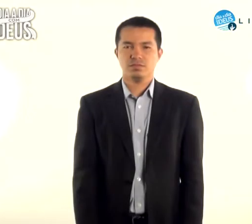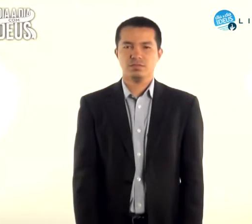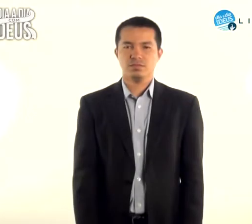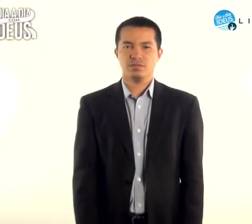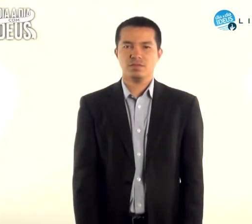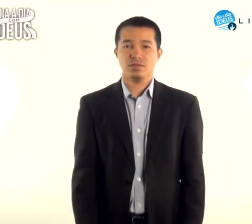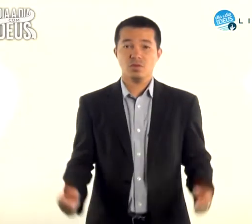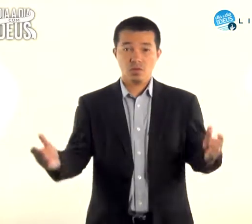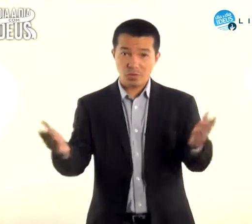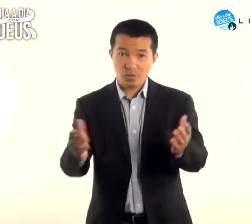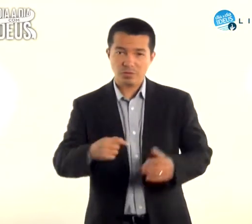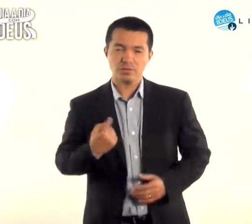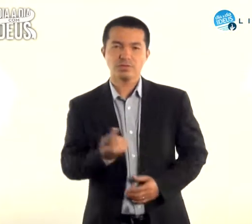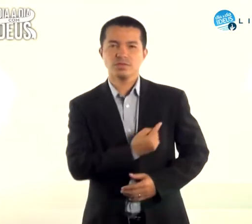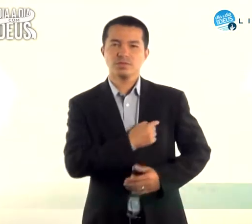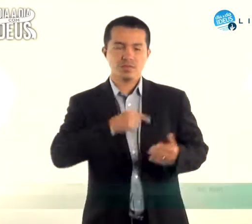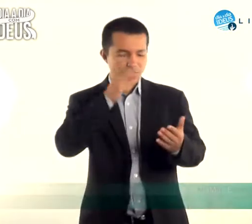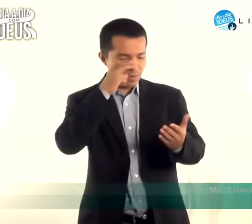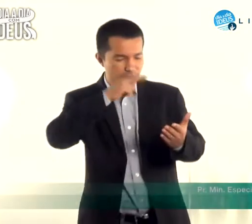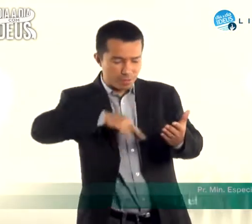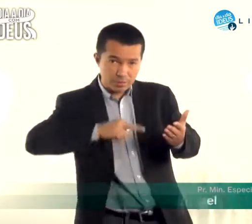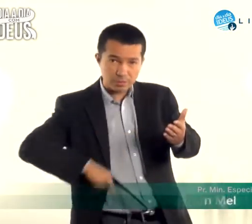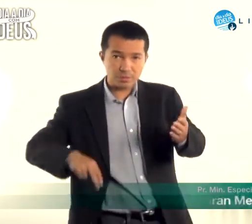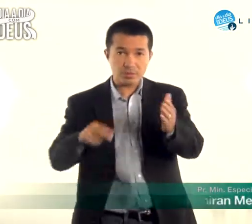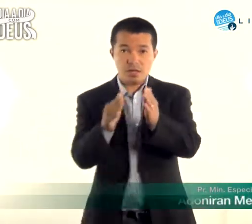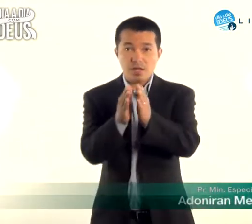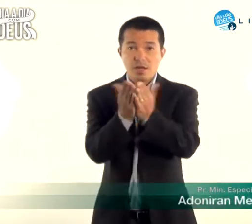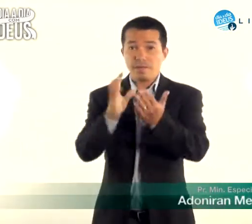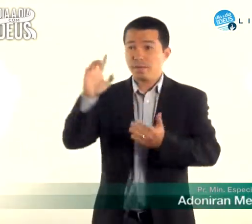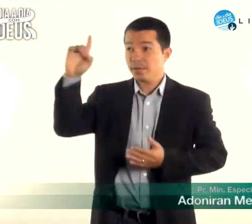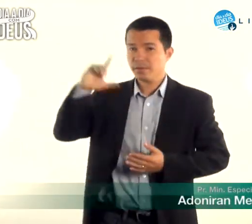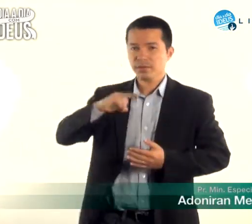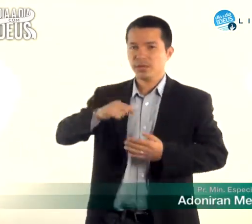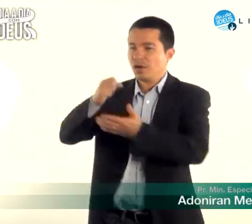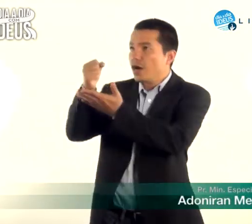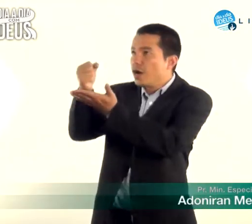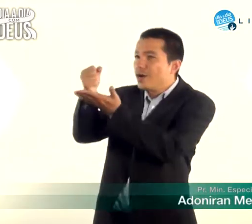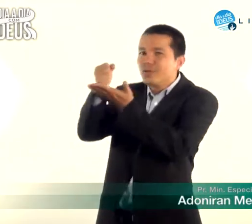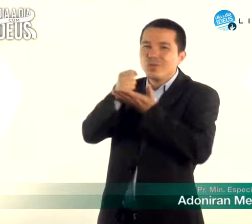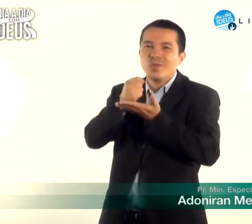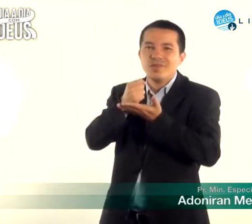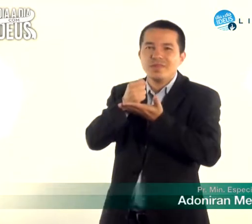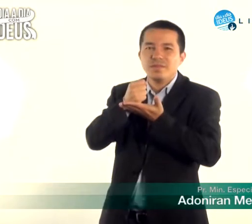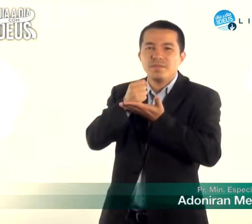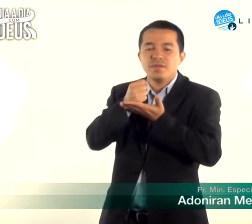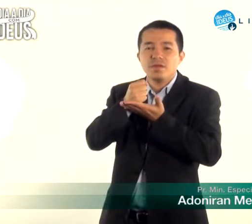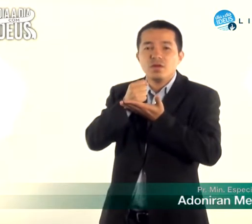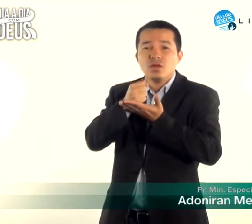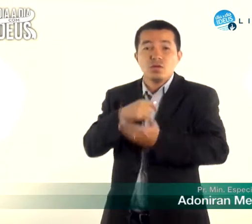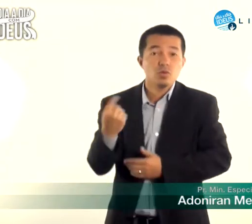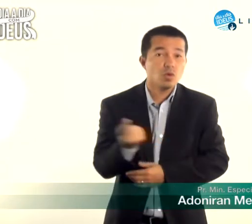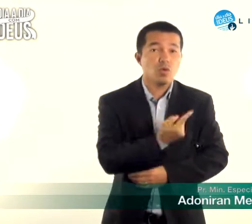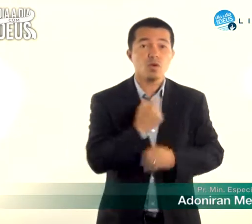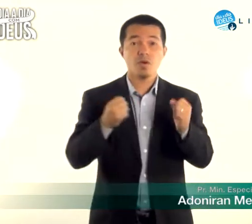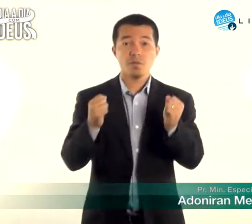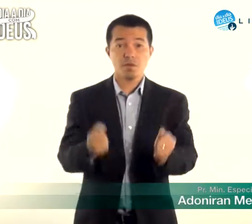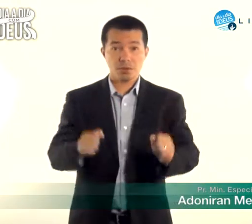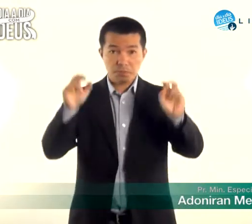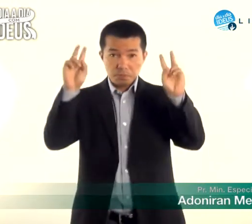Nós queremos ler um texto da palavra de Deus que vai nos ajudar a entrarmos nesse assunto essa semana.